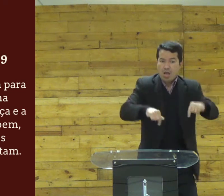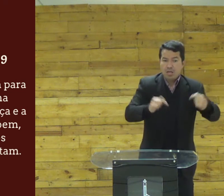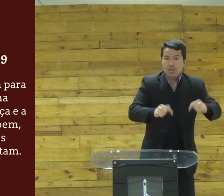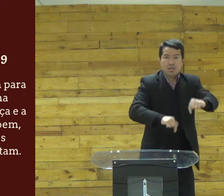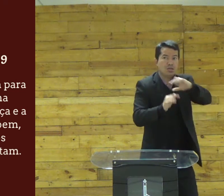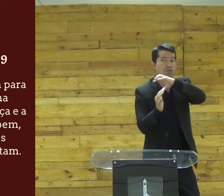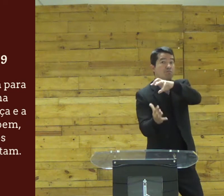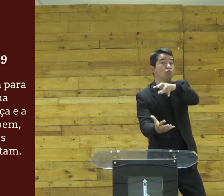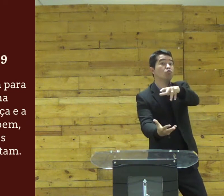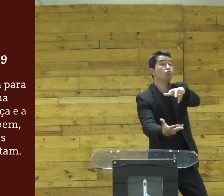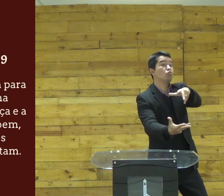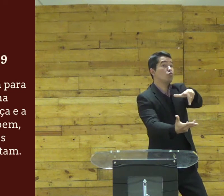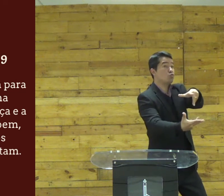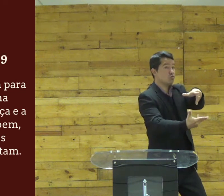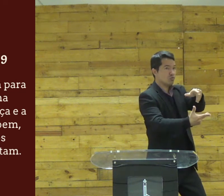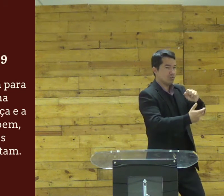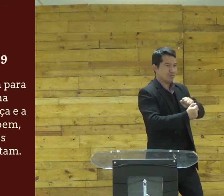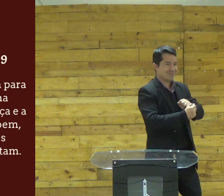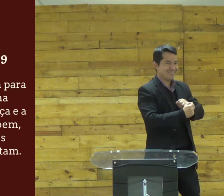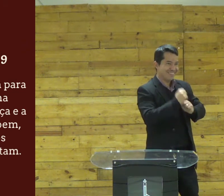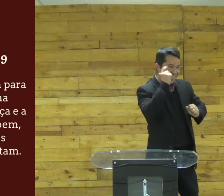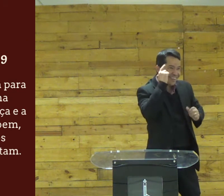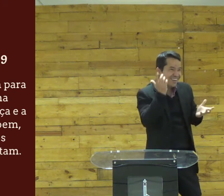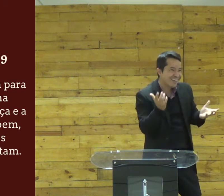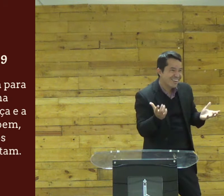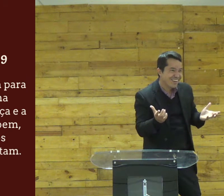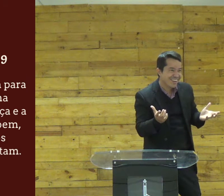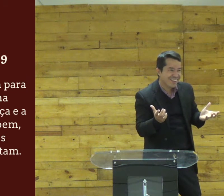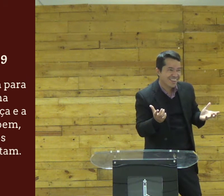valiosas não guardem coisas aqui na terra entende isso